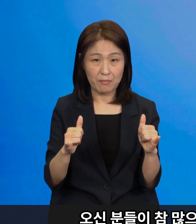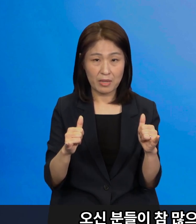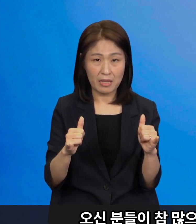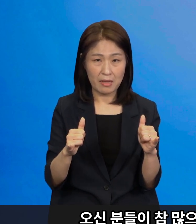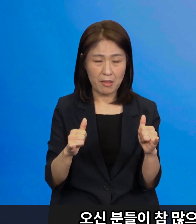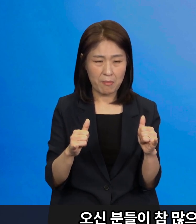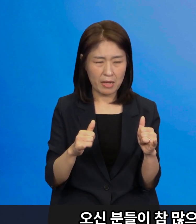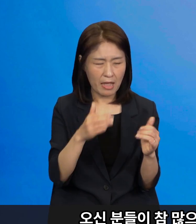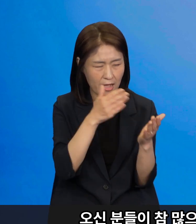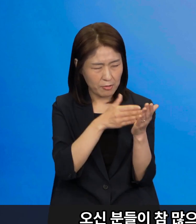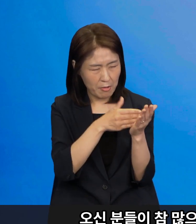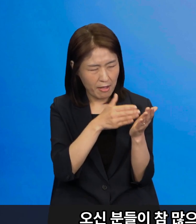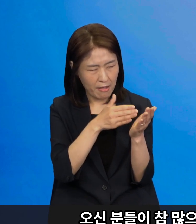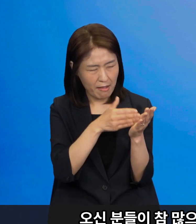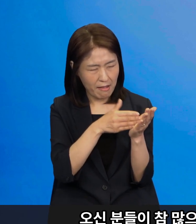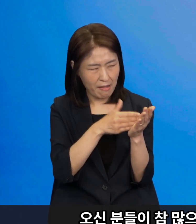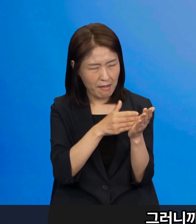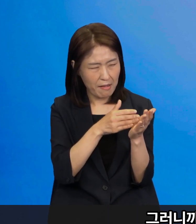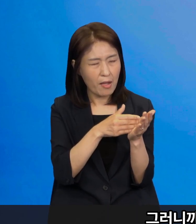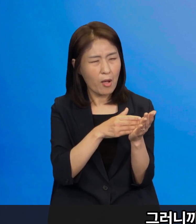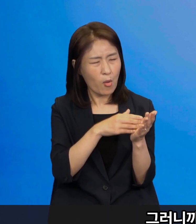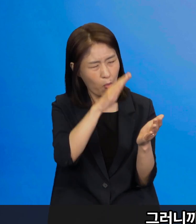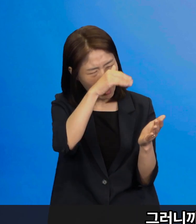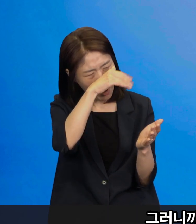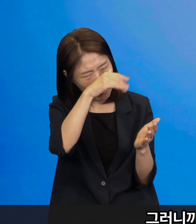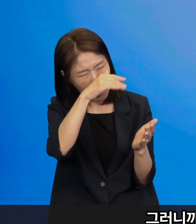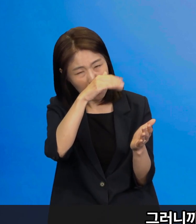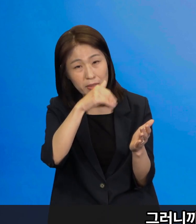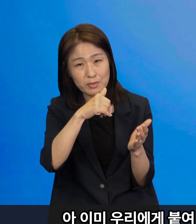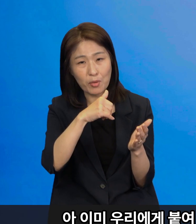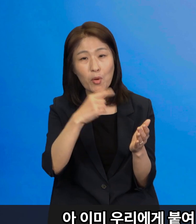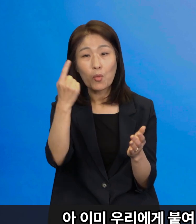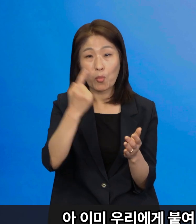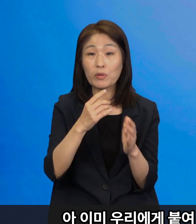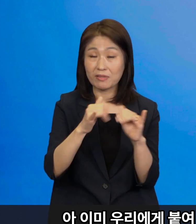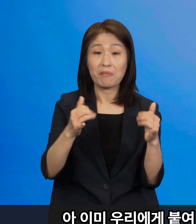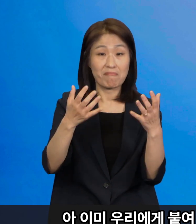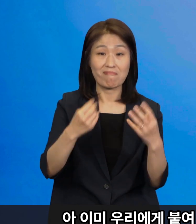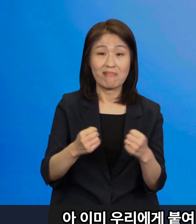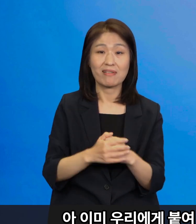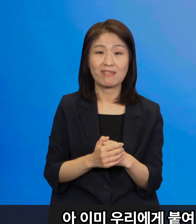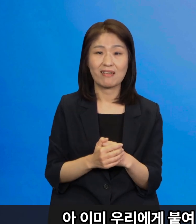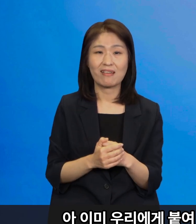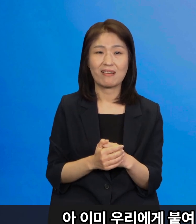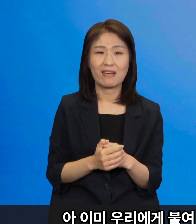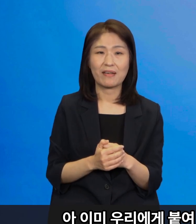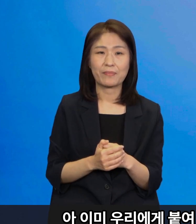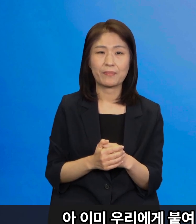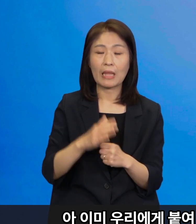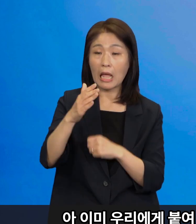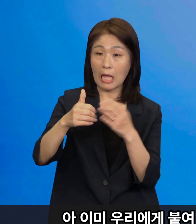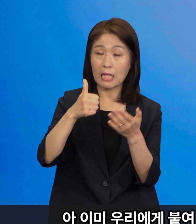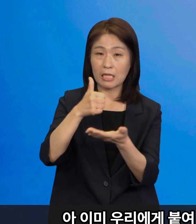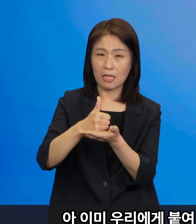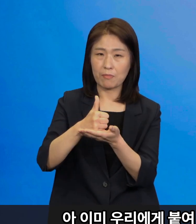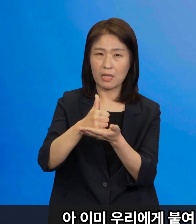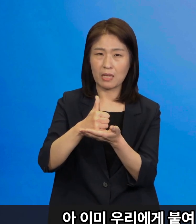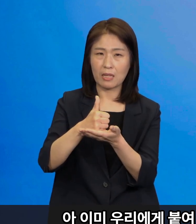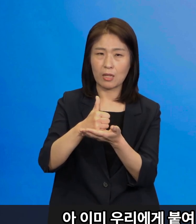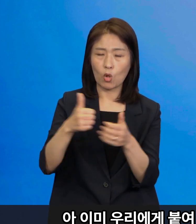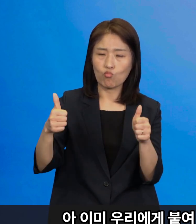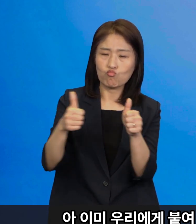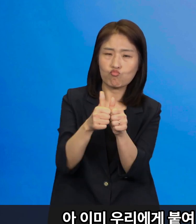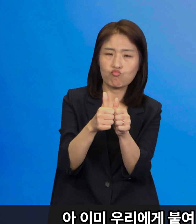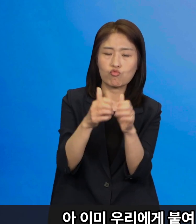거예요. 저도 마찬가지거든요. 그러니까 여러분, 그런 걸 보면 이미 우리에게 붙여준 사람이 있었다는 것을